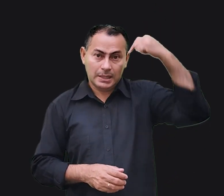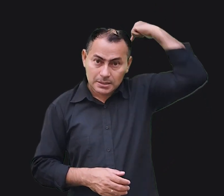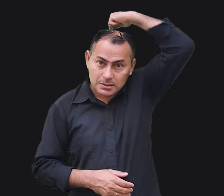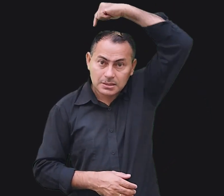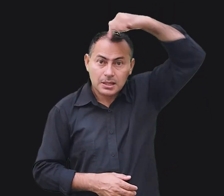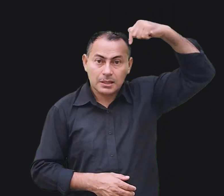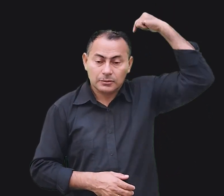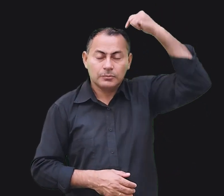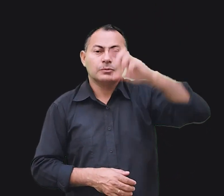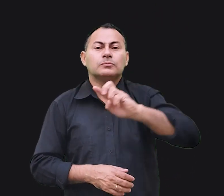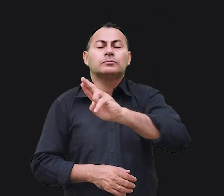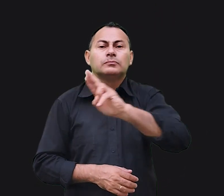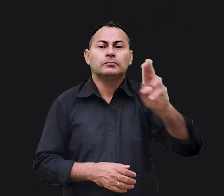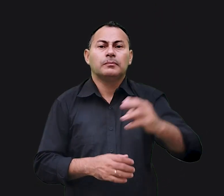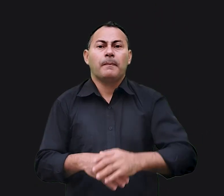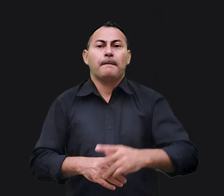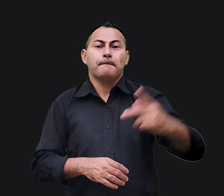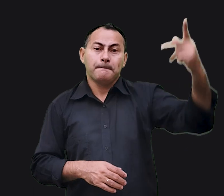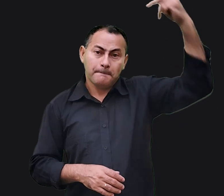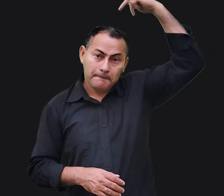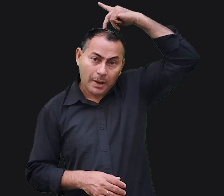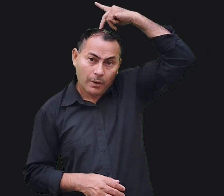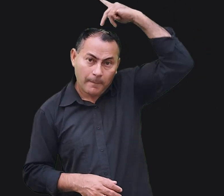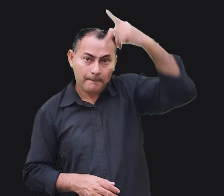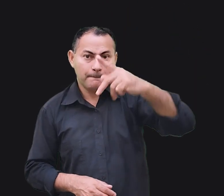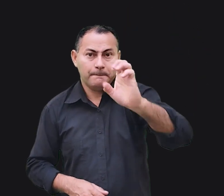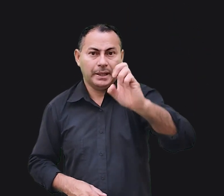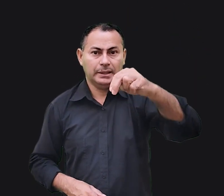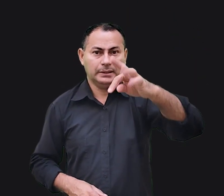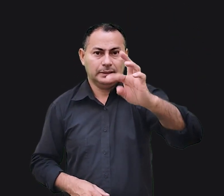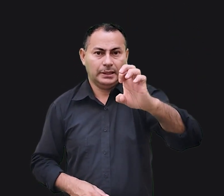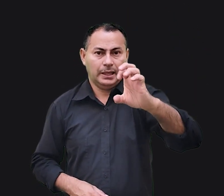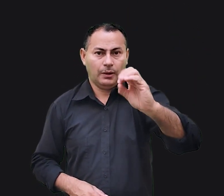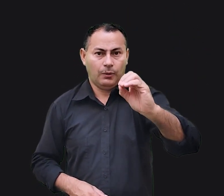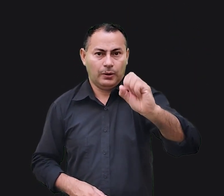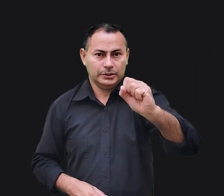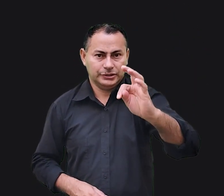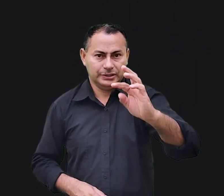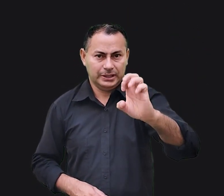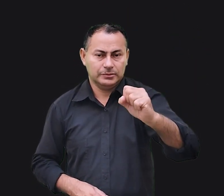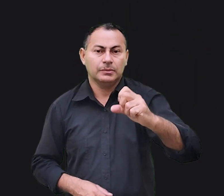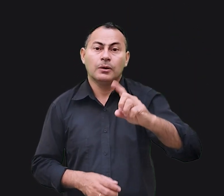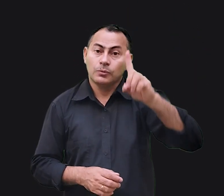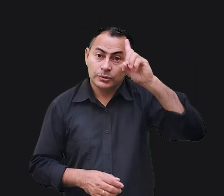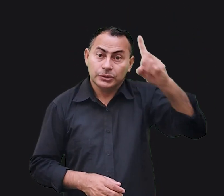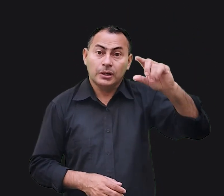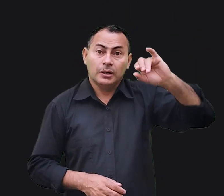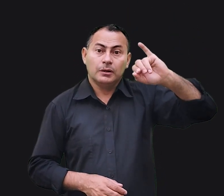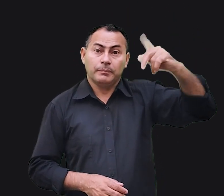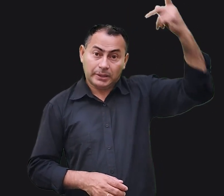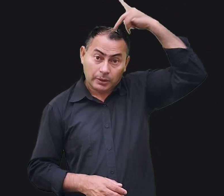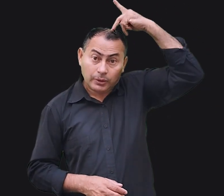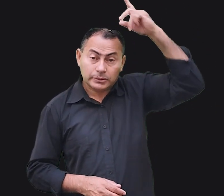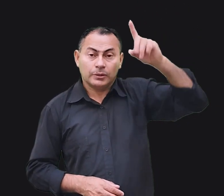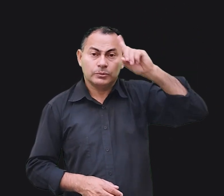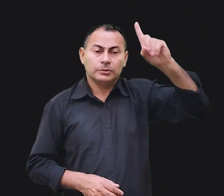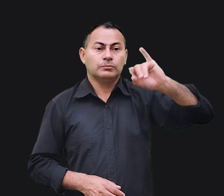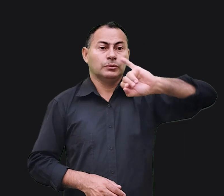sagrado, chamado Pentecostes. Pentecostes é o dia em que os judeus comemoravam a colheita que Deus lhes